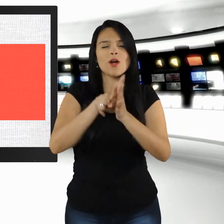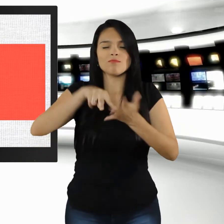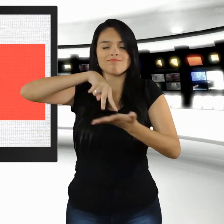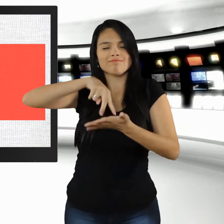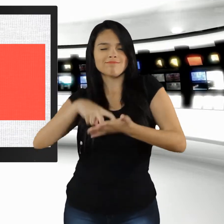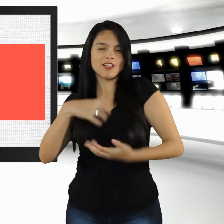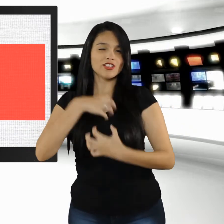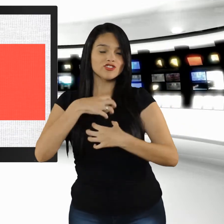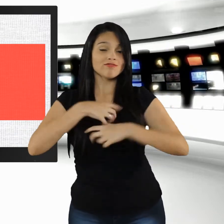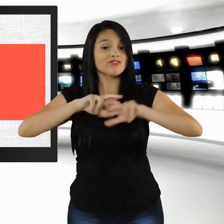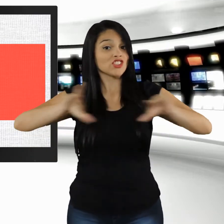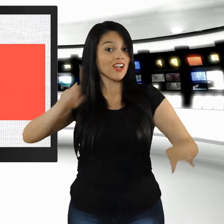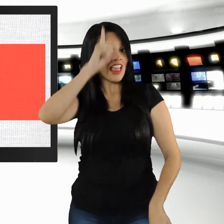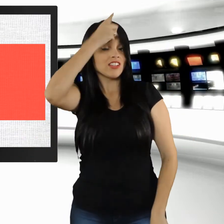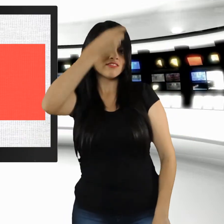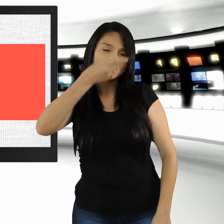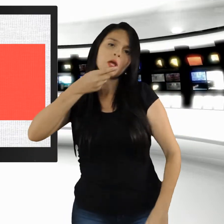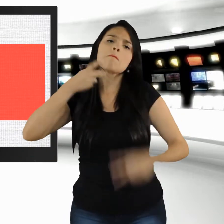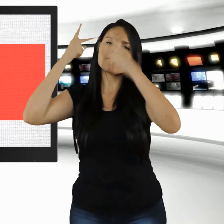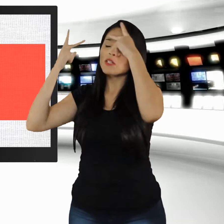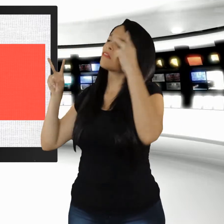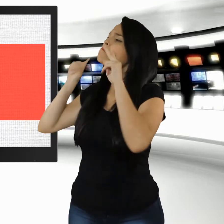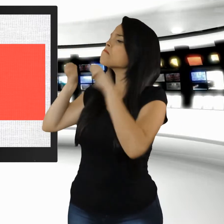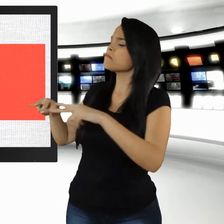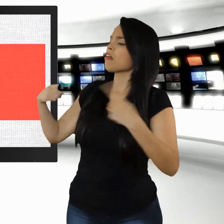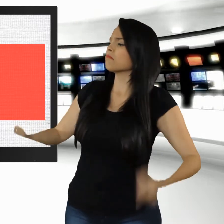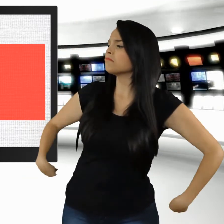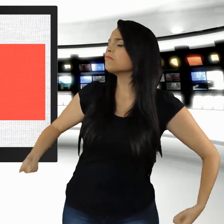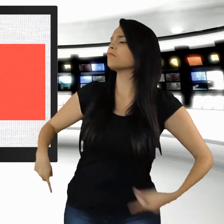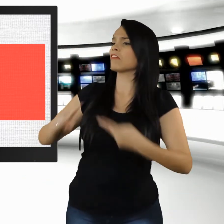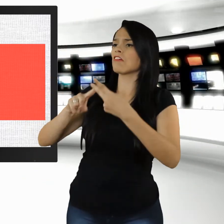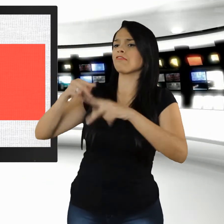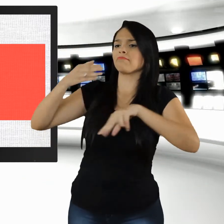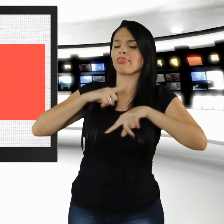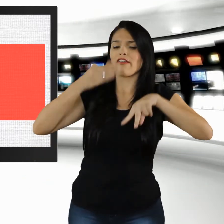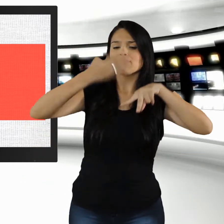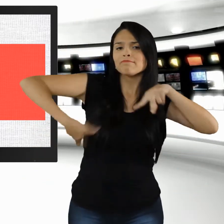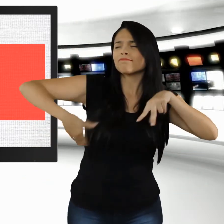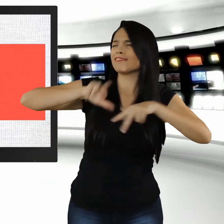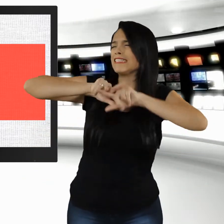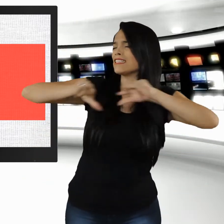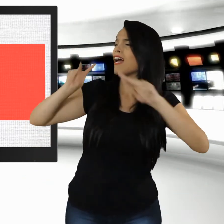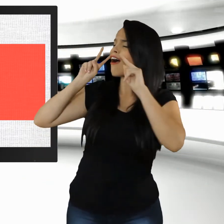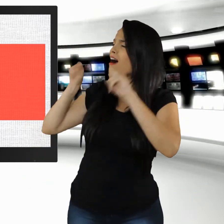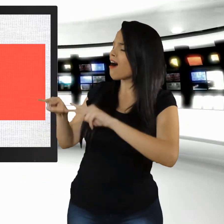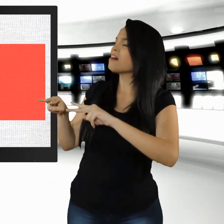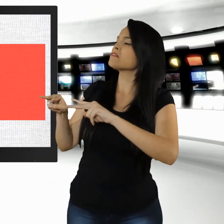crônicas e amputações além de incentivar a integração de artes cênicas e deficiência com deficiência ou não